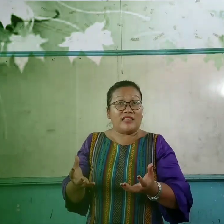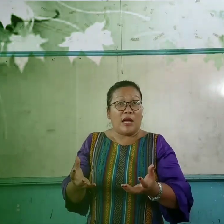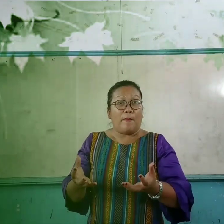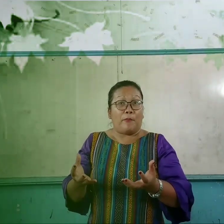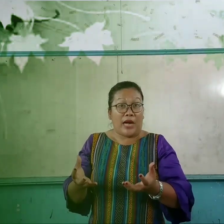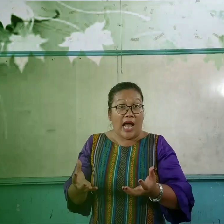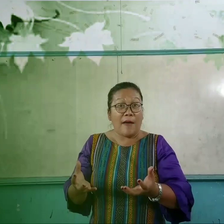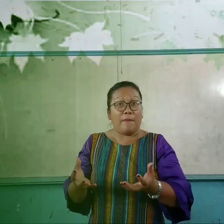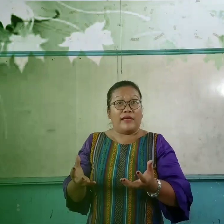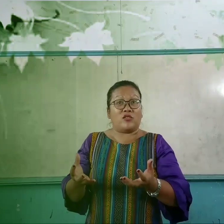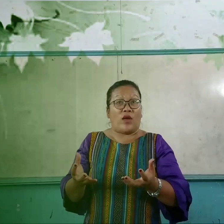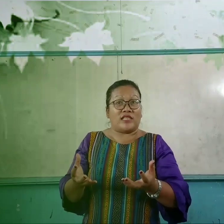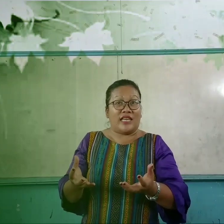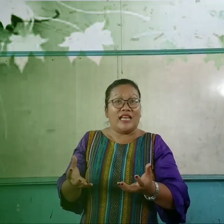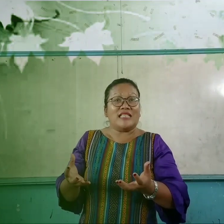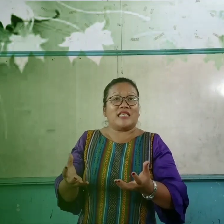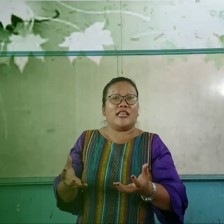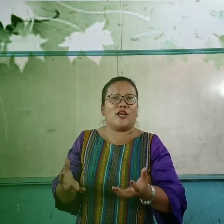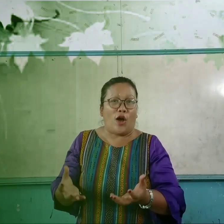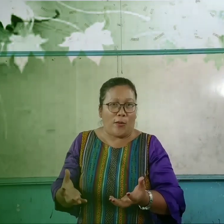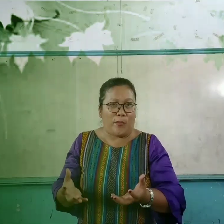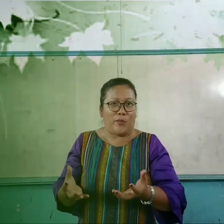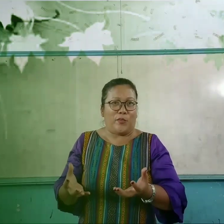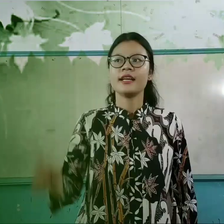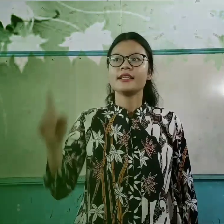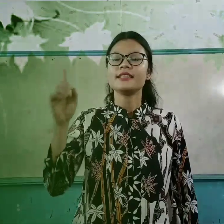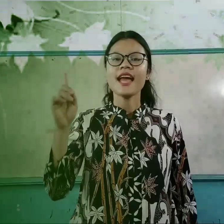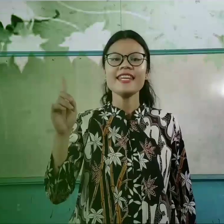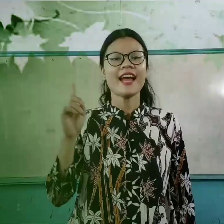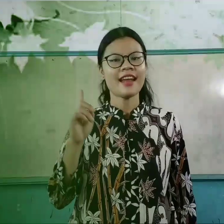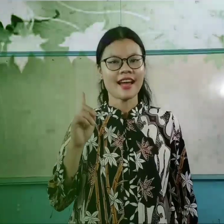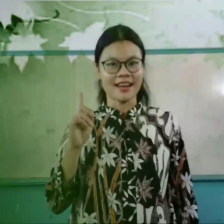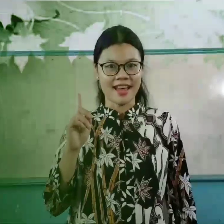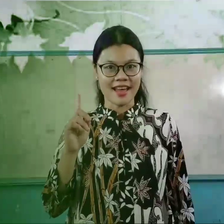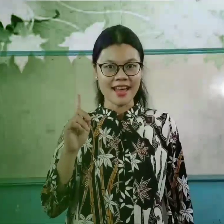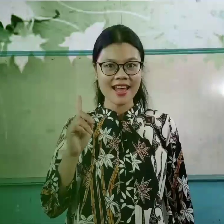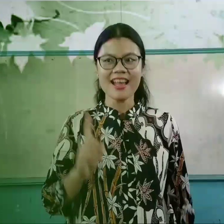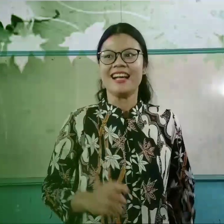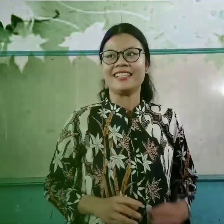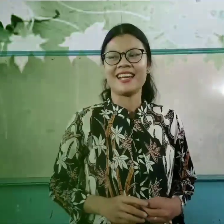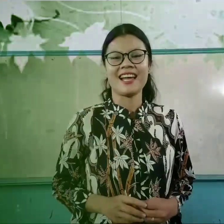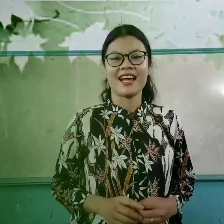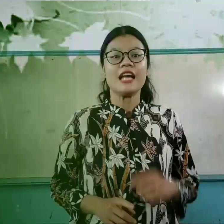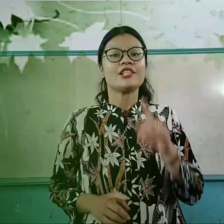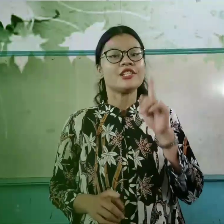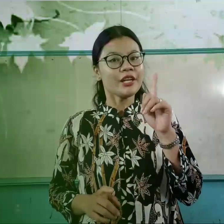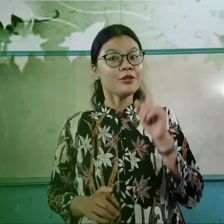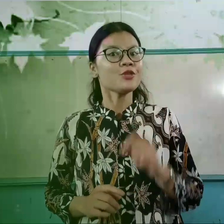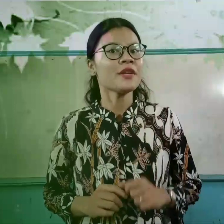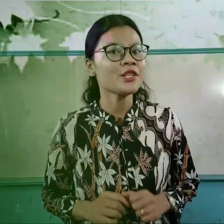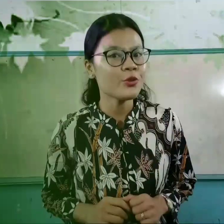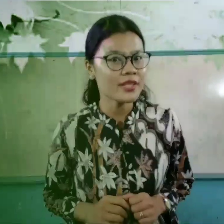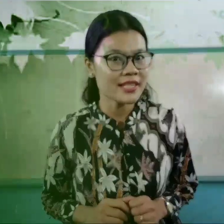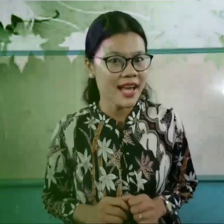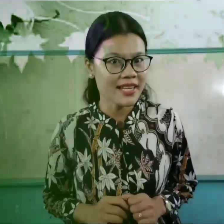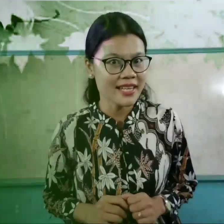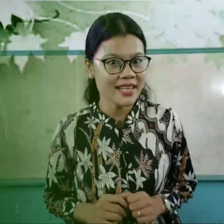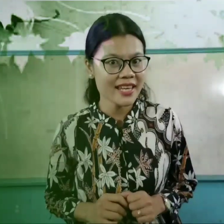PMS, pra-menstruasi sindrom. Jadi anak-anak, nah siklus menstruasi tadi